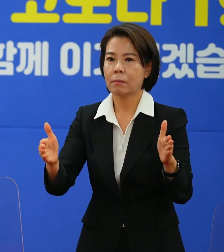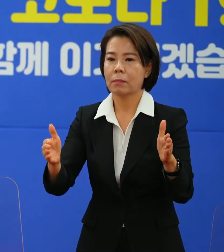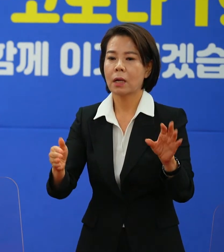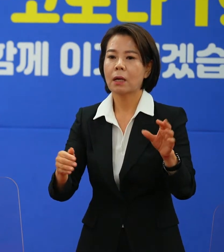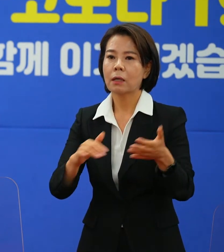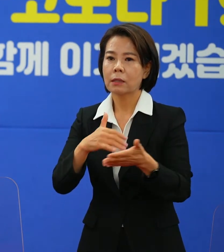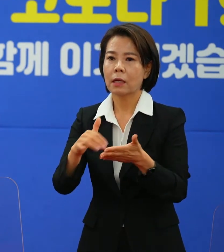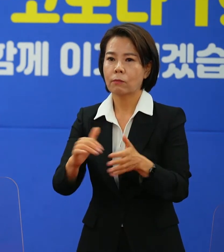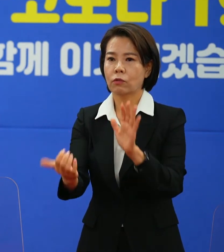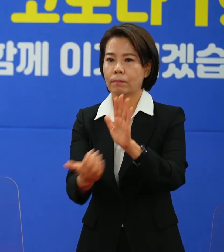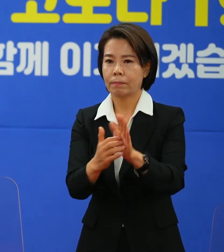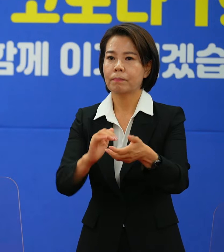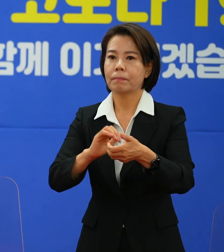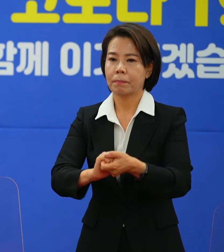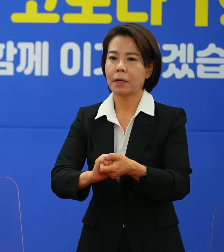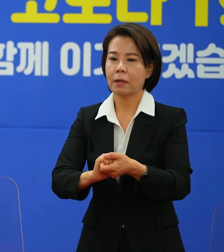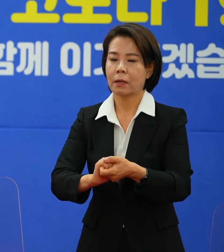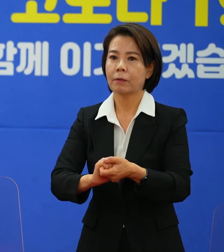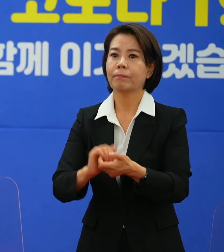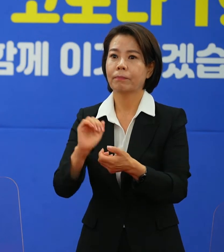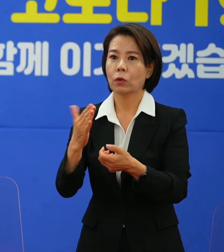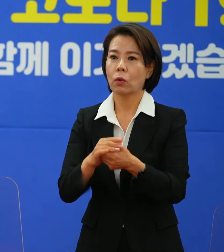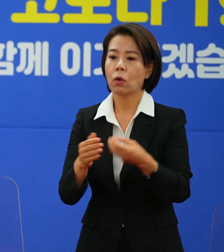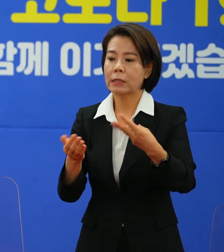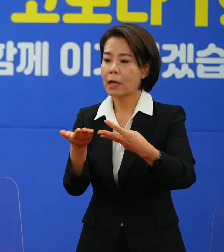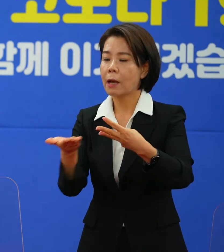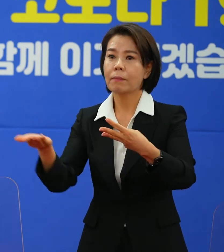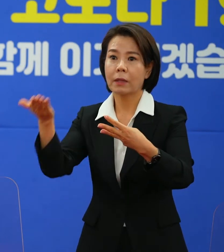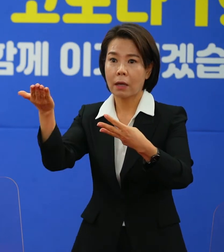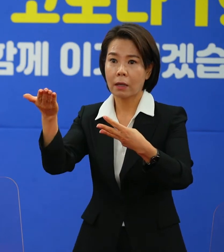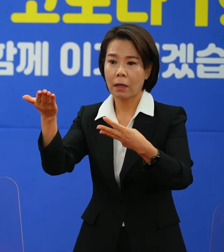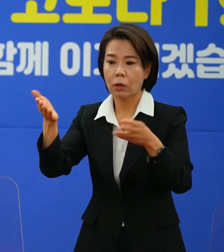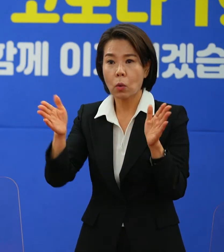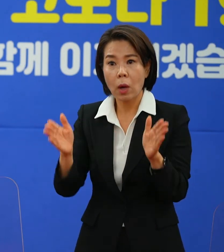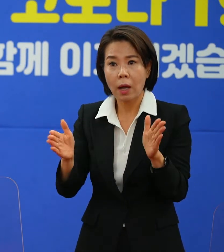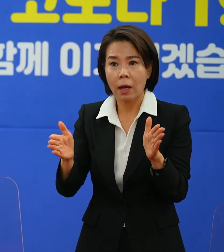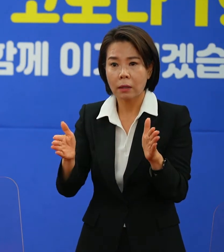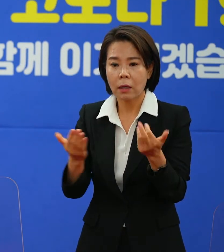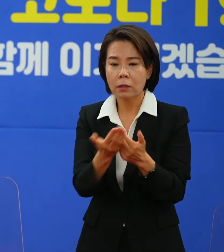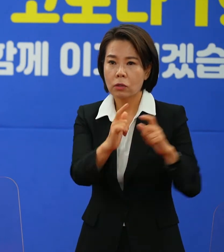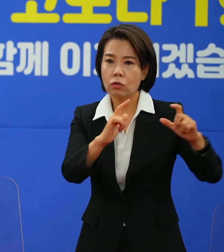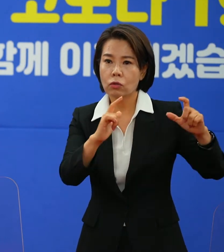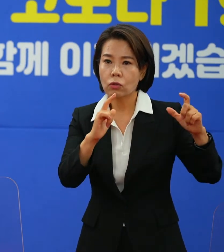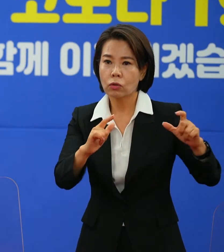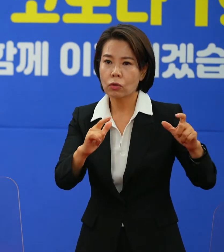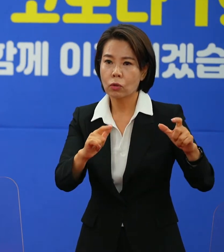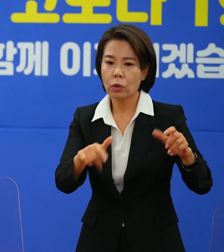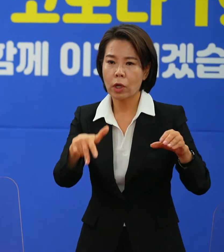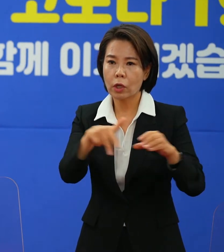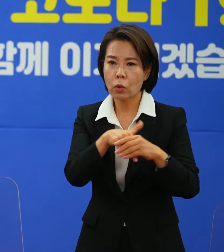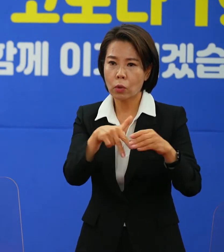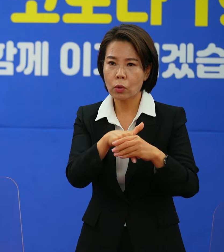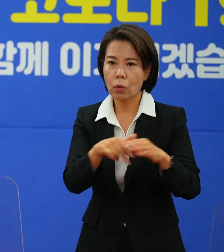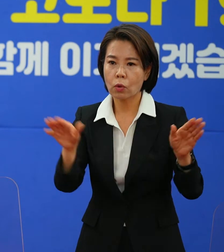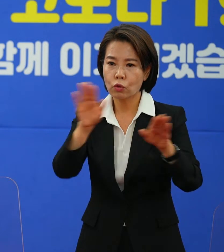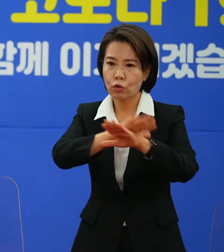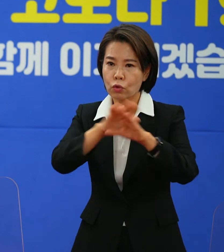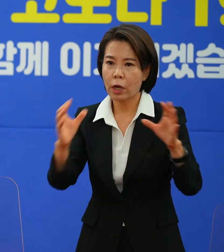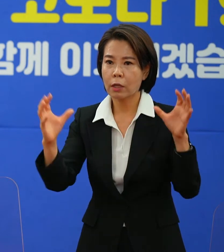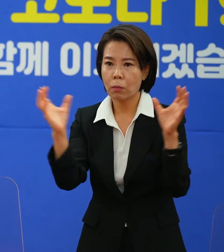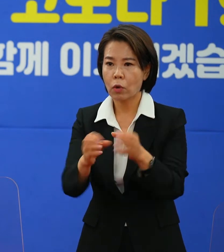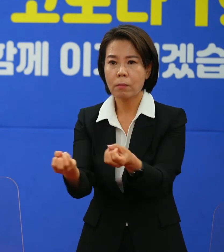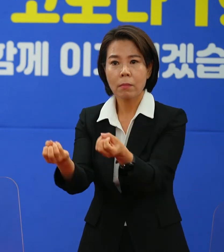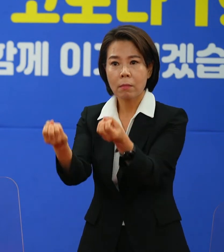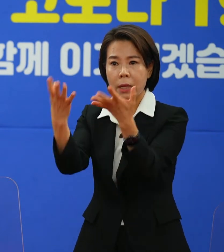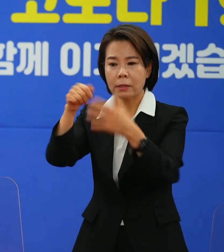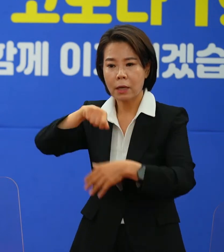인원을 제한하여야 하며 3단계 적용 기간 동안 제주 지역 종교시설 주간 모임과